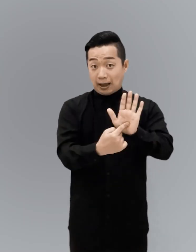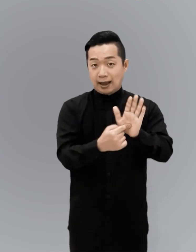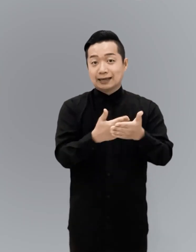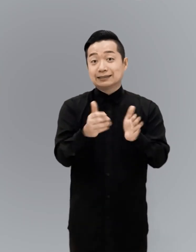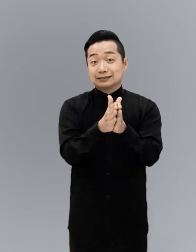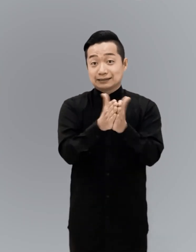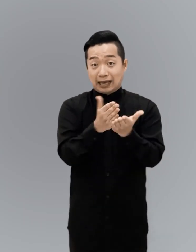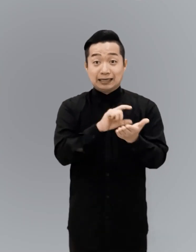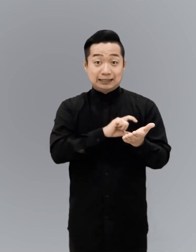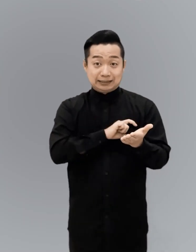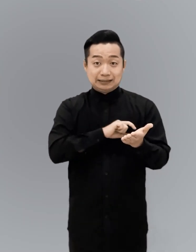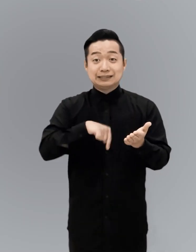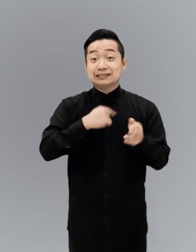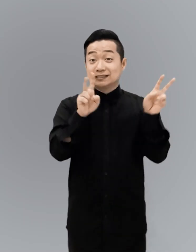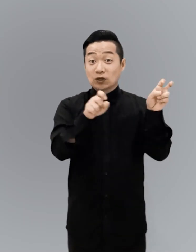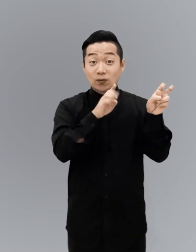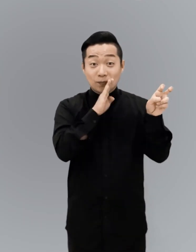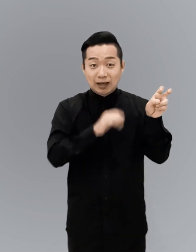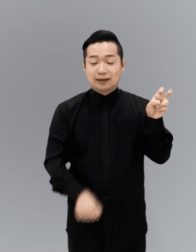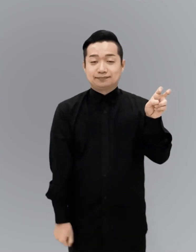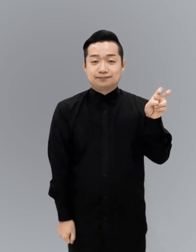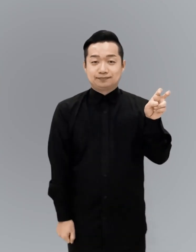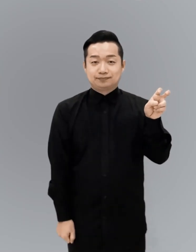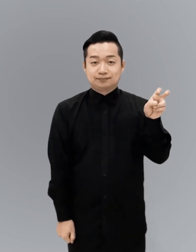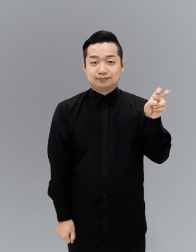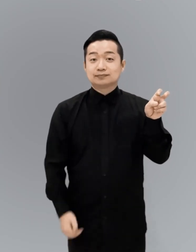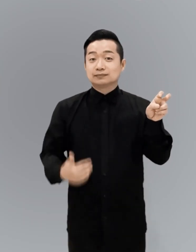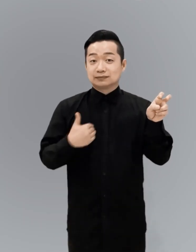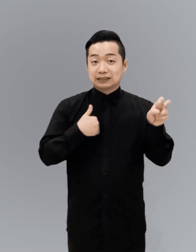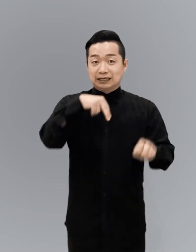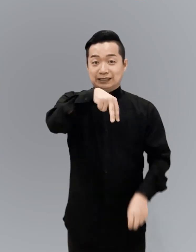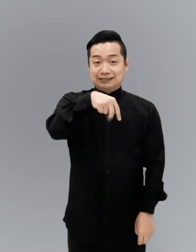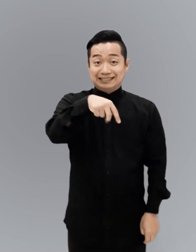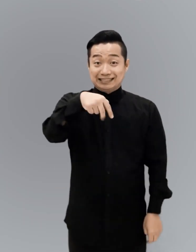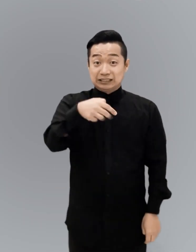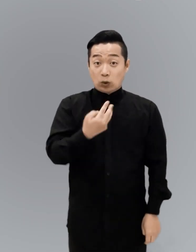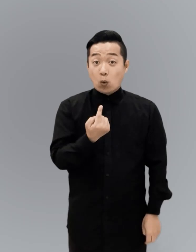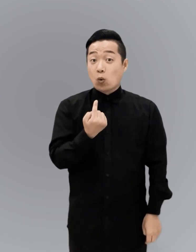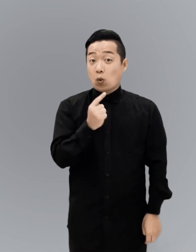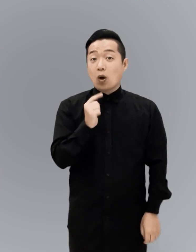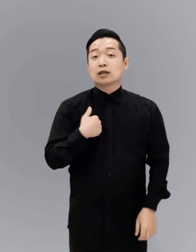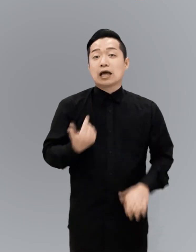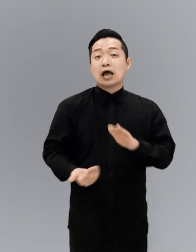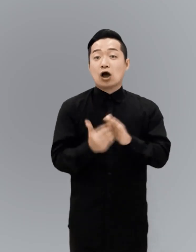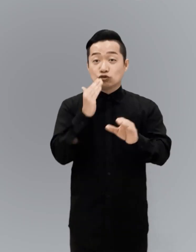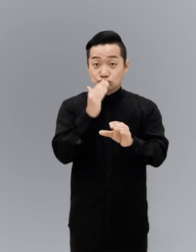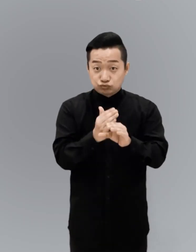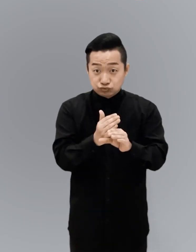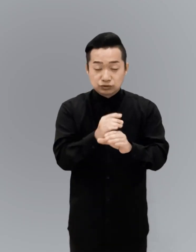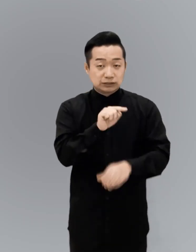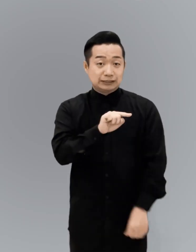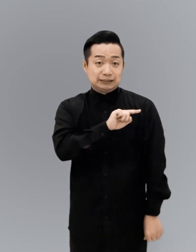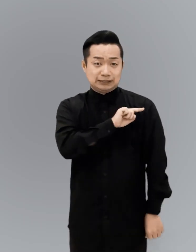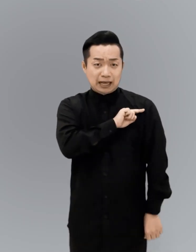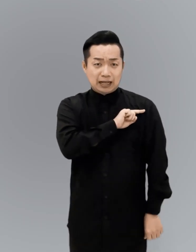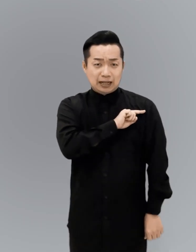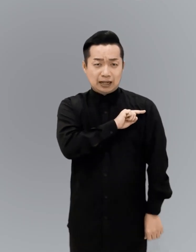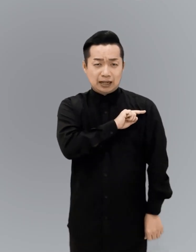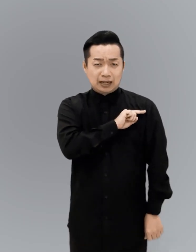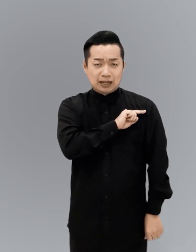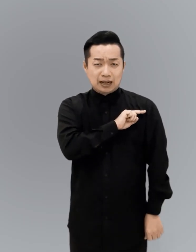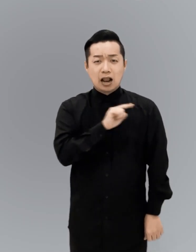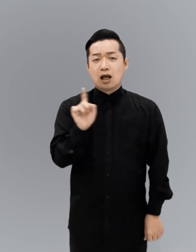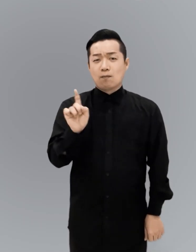요번에 나온 그림책 이름이 스스로이기도 하고 제가 스스로 해낸 것 중에 가장